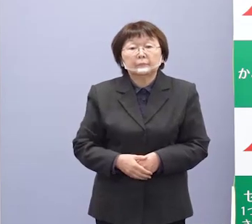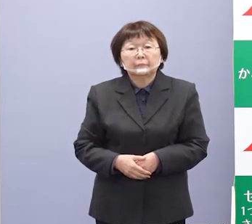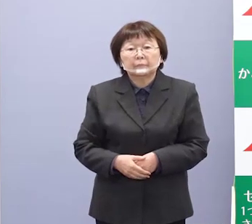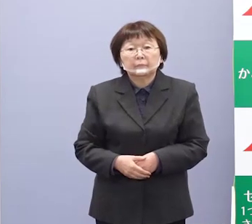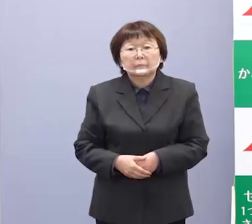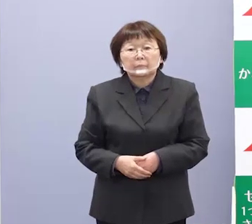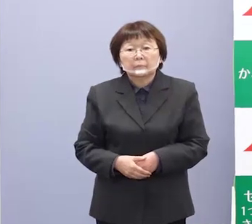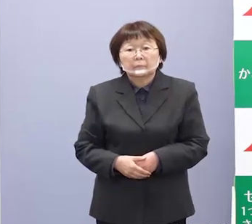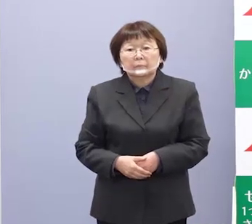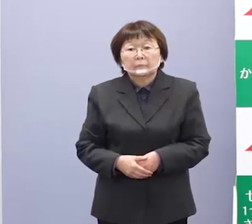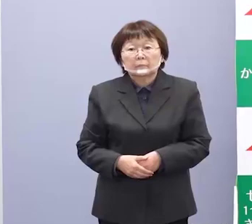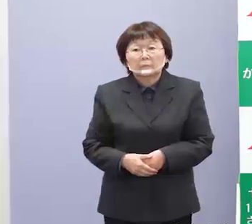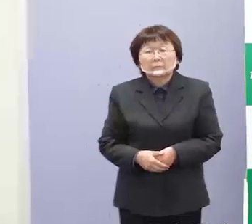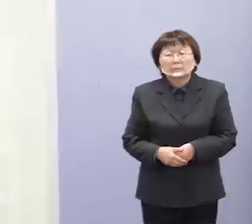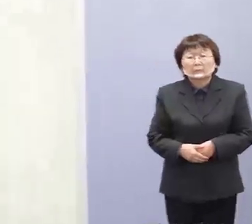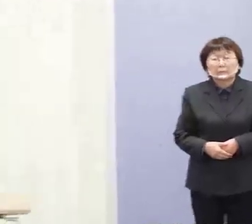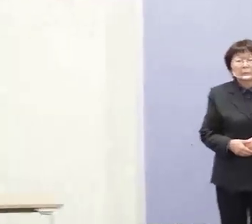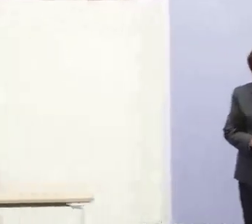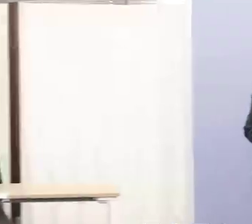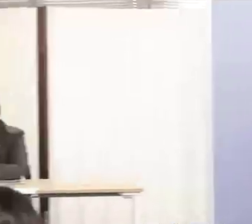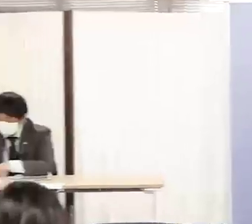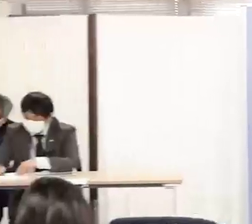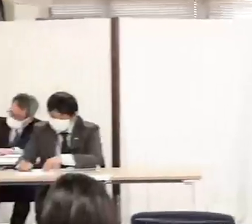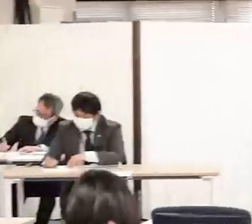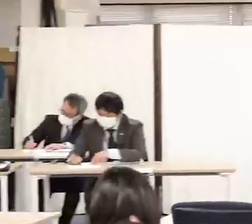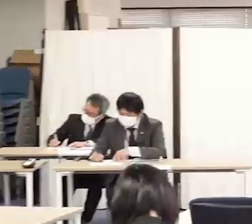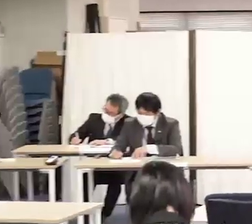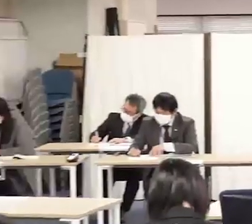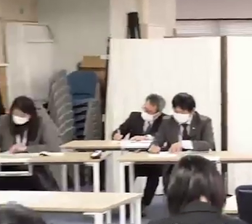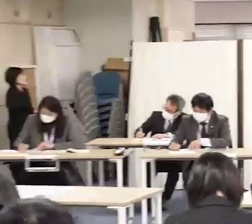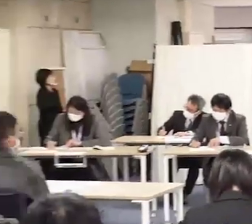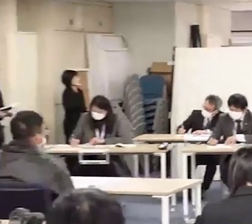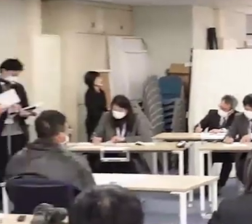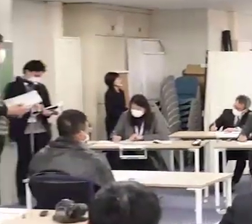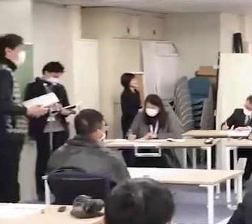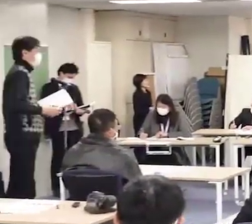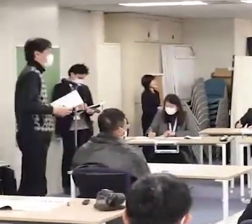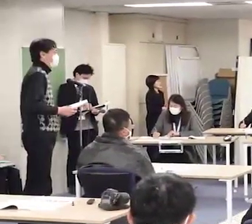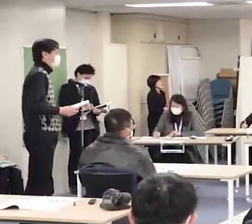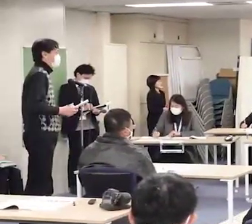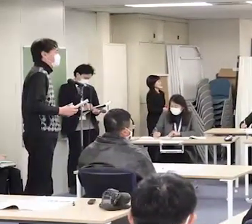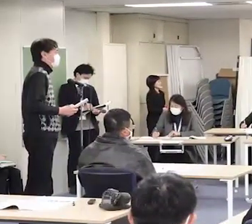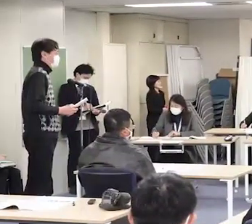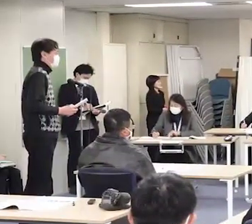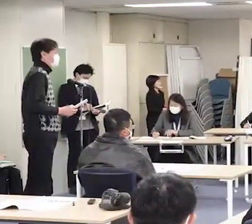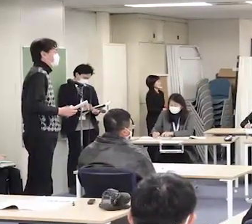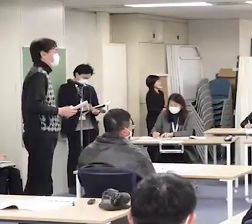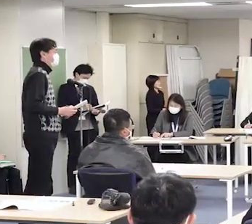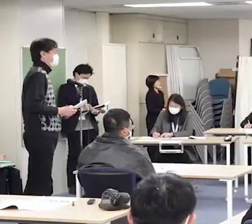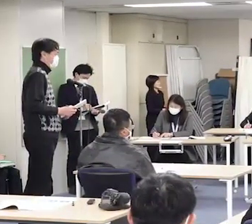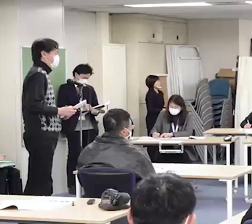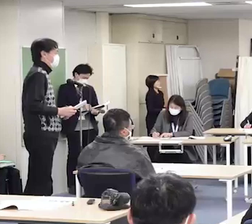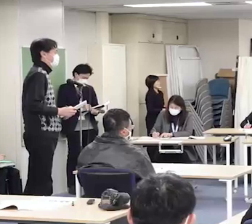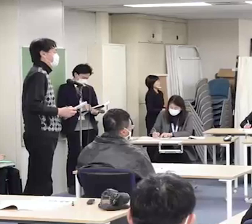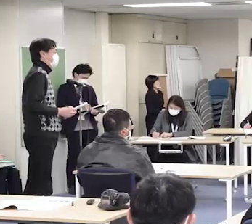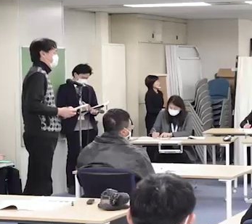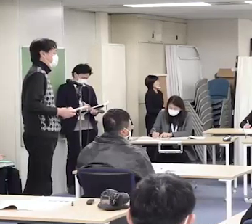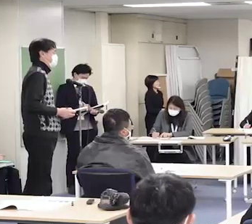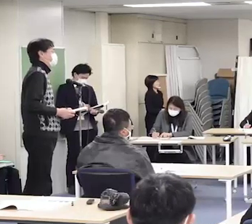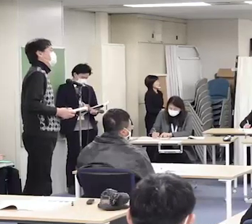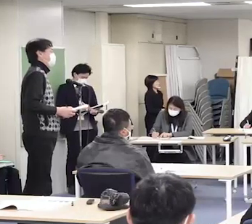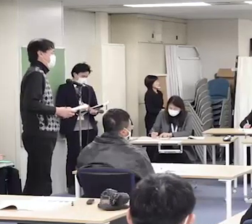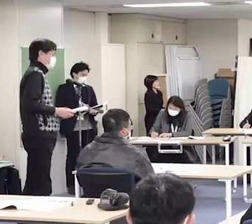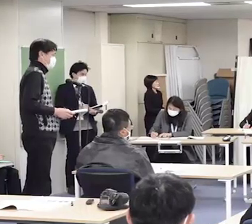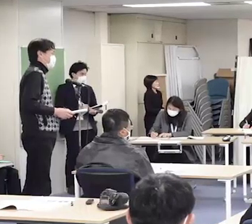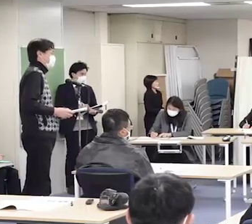ども、市長会の会長の方が任期が切れますけども、 従来の指定席だった鹿児島市長としてどのような考え